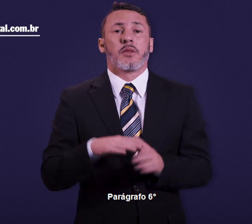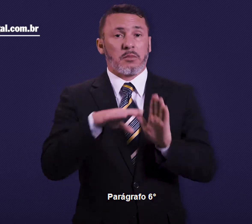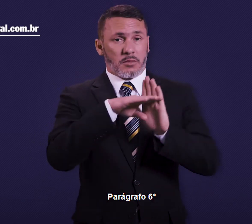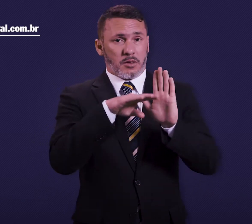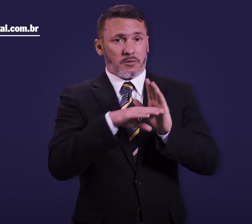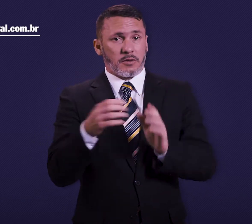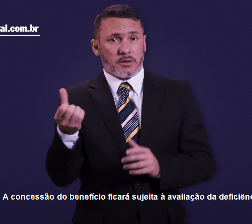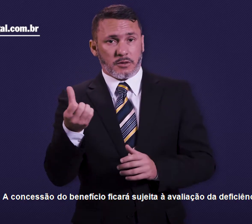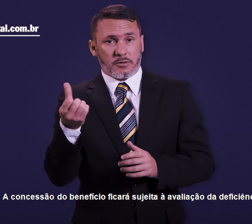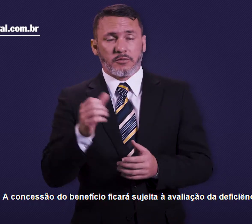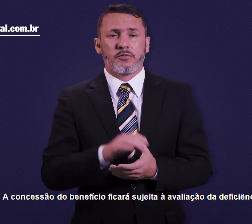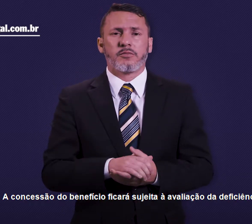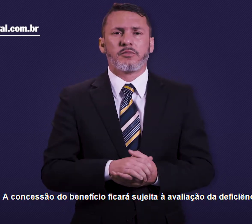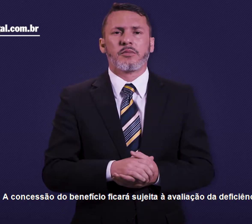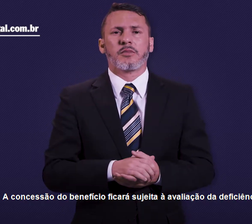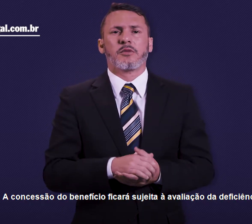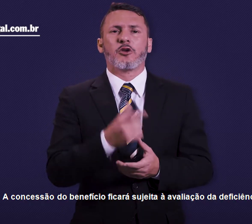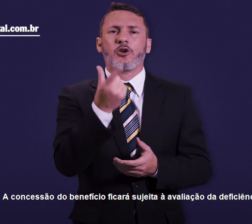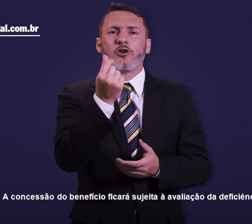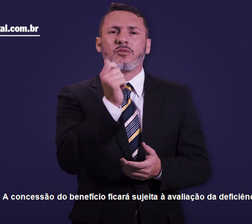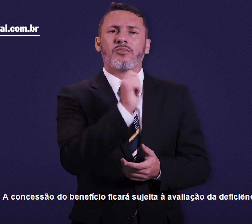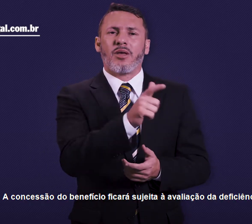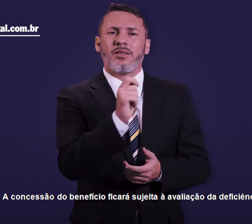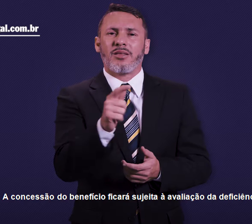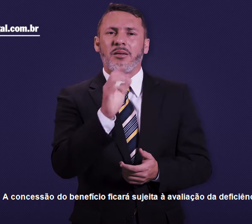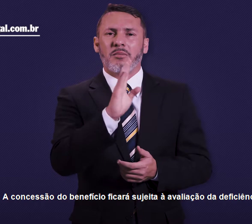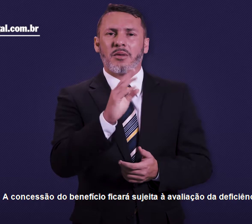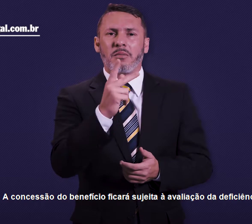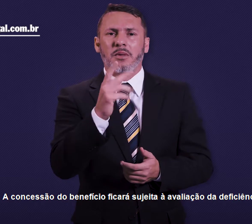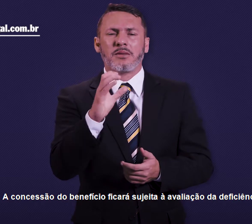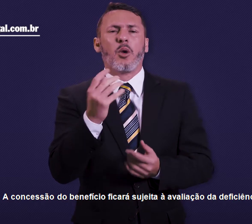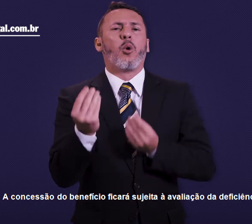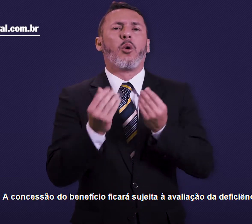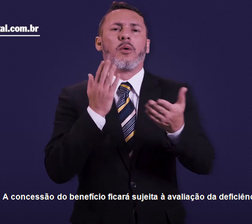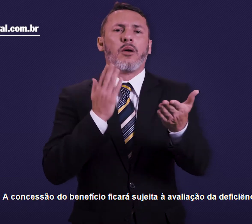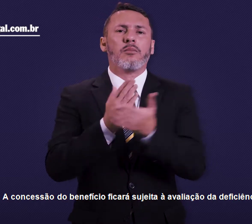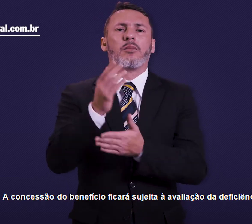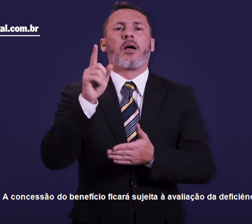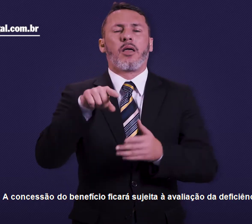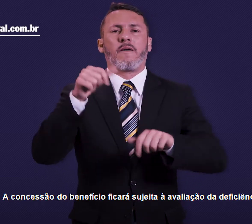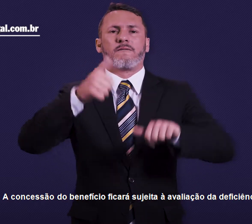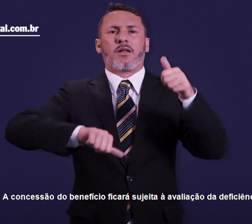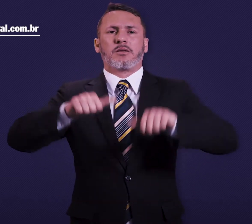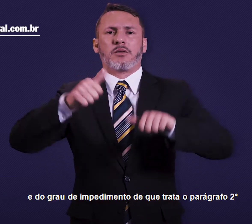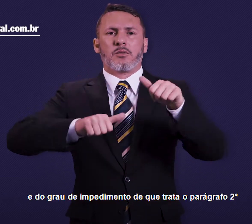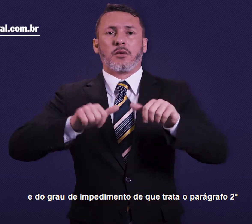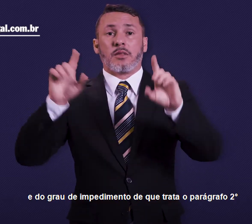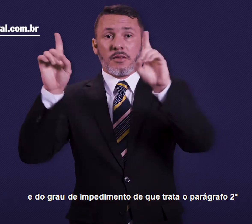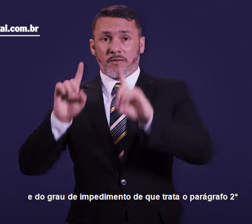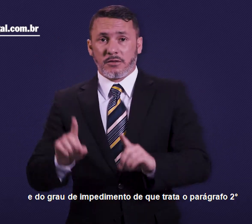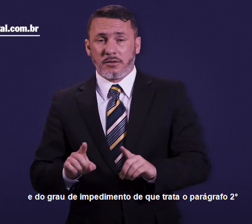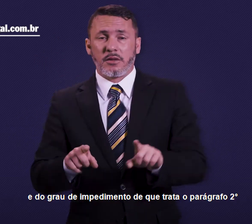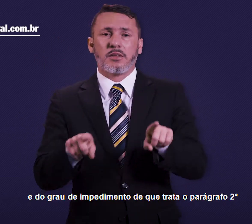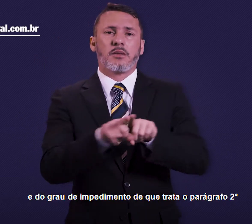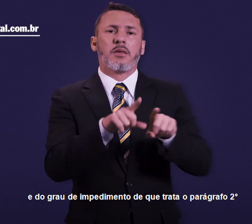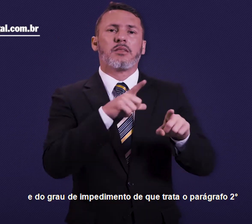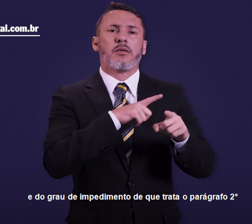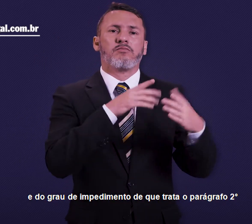6º. A concessão do benefício ficará sujeita à avaliação da deficiência e do grau de impedimento de que trata